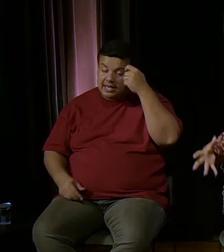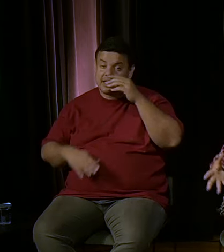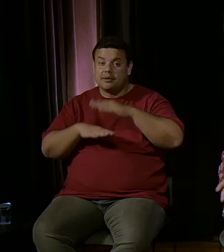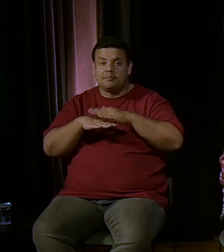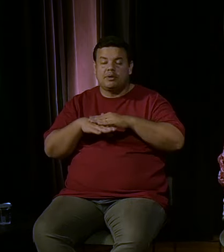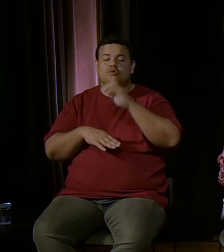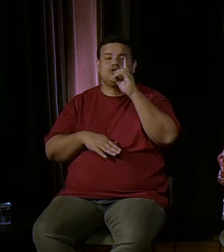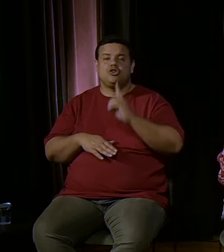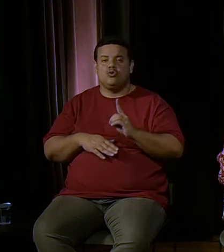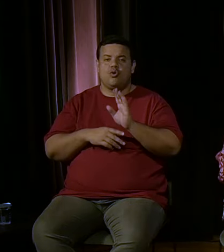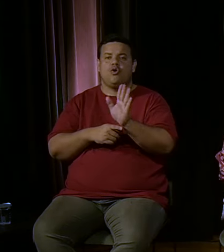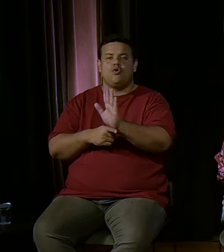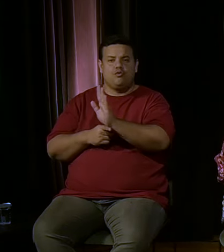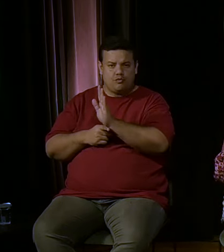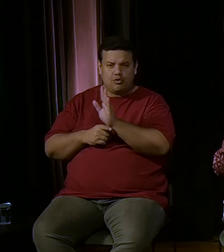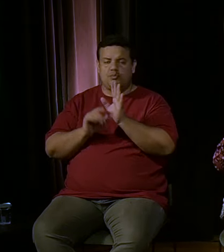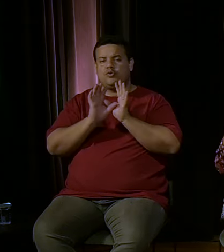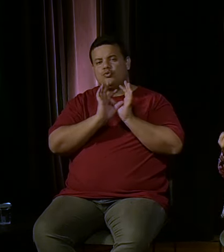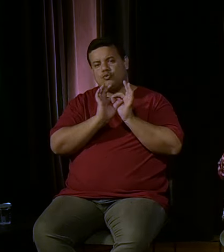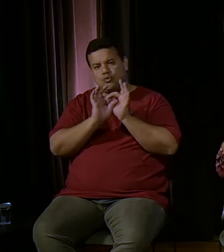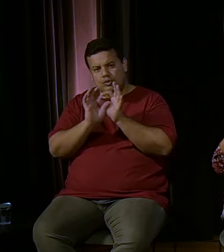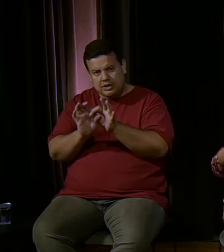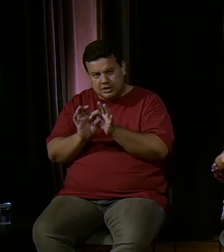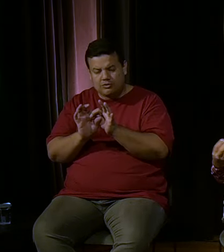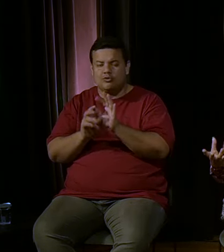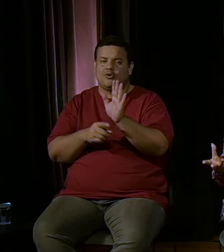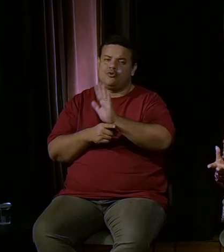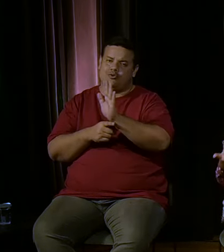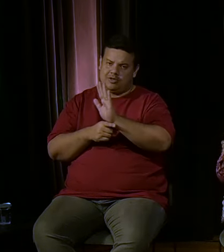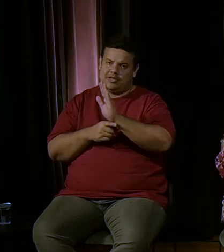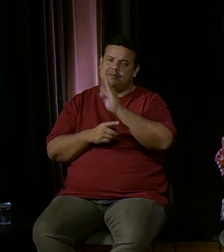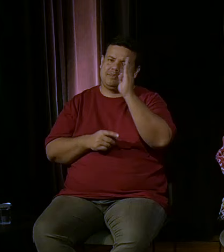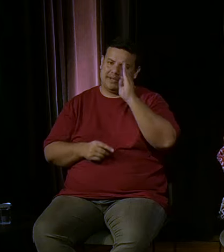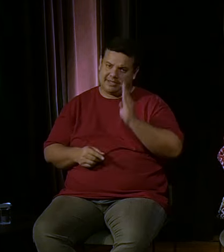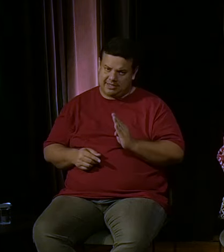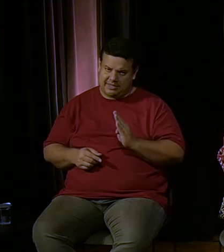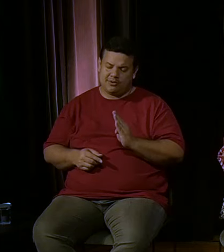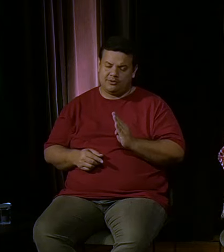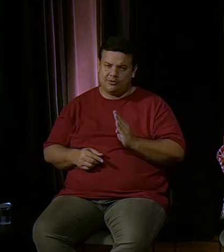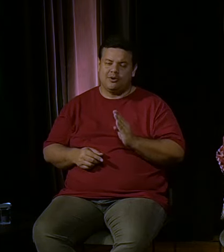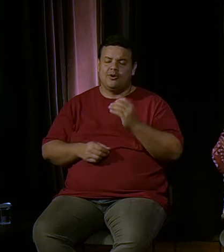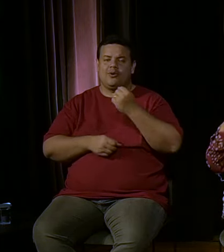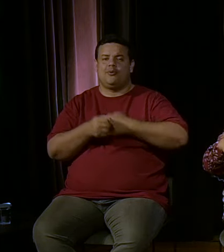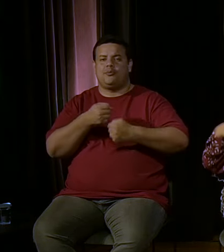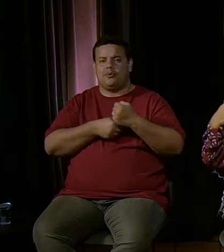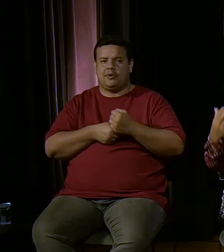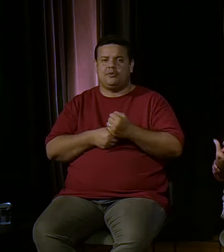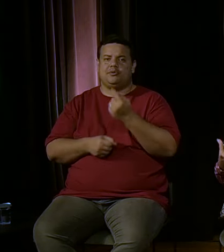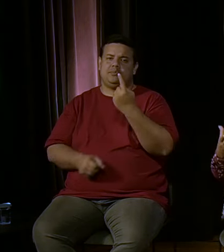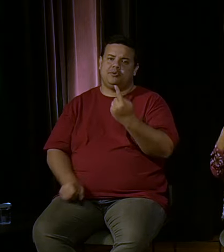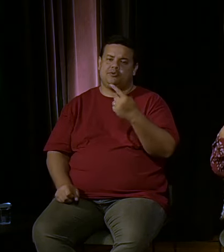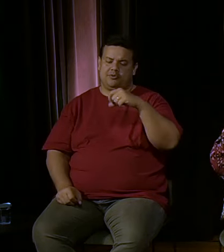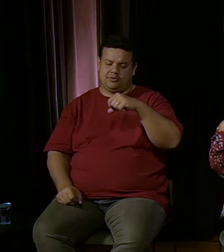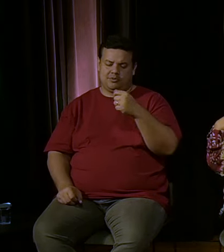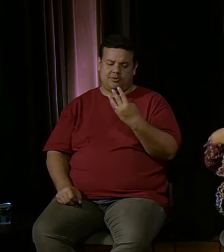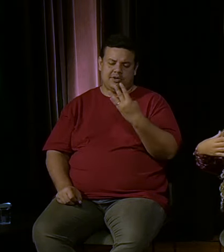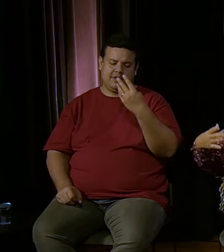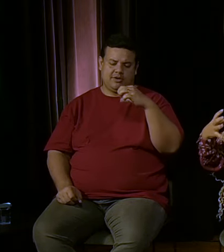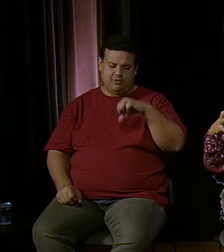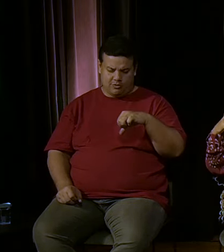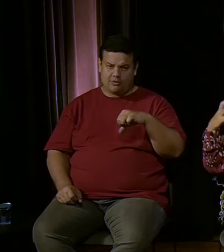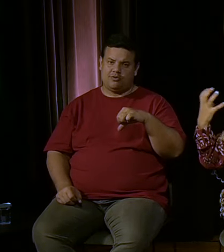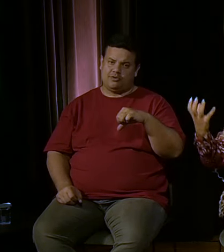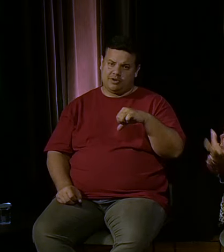do cinema brasileiro. Esse filme é datado de 1949. Então, existe uma série de disputas